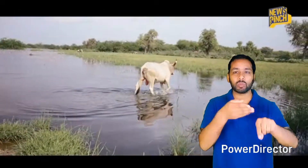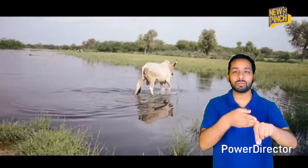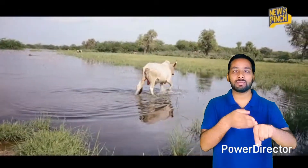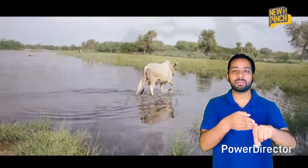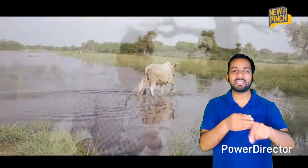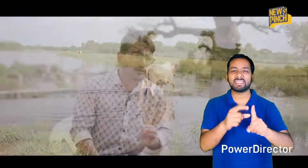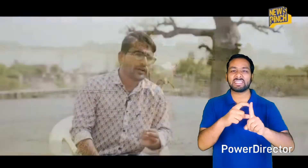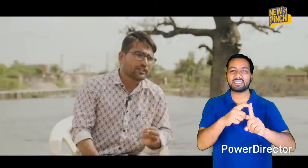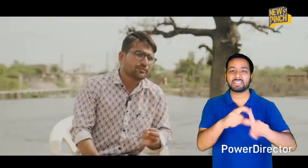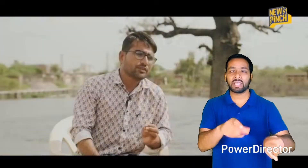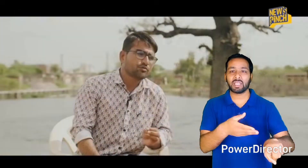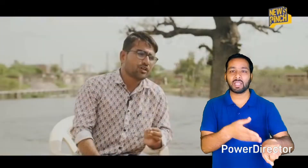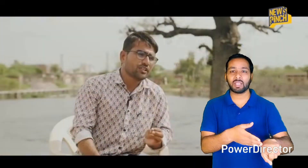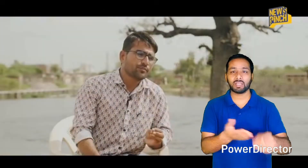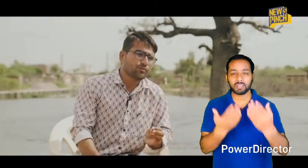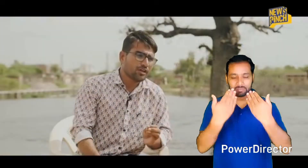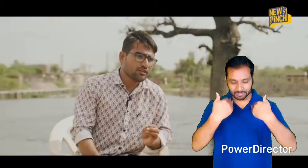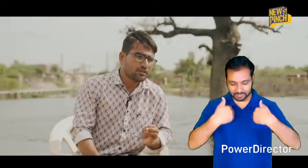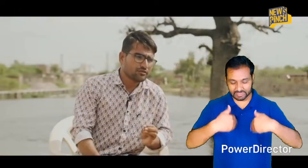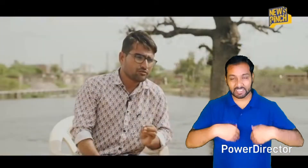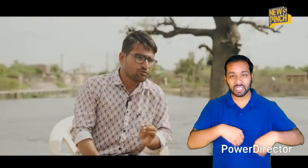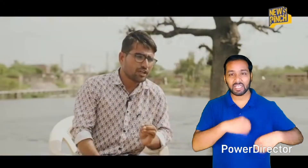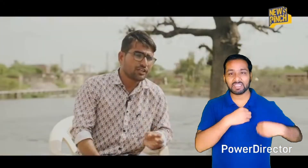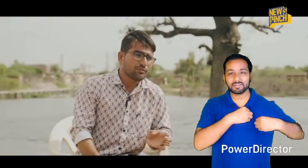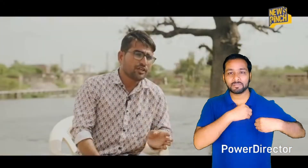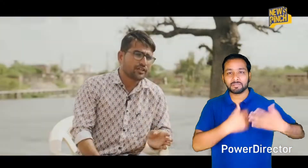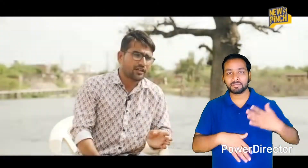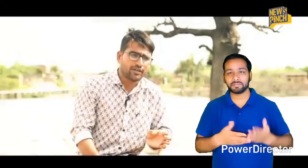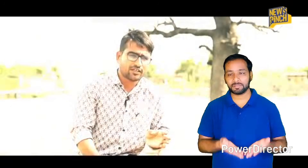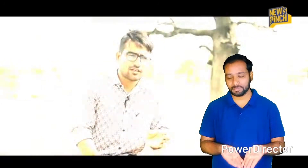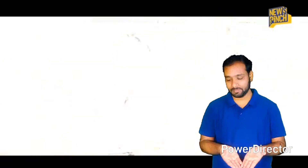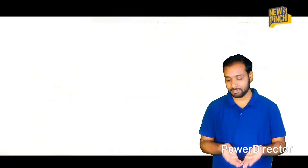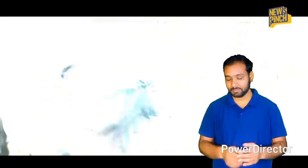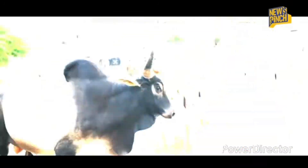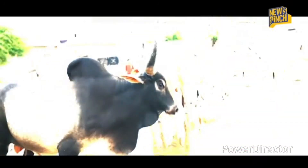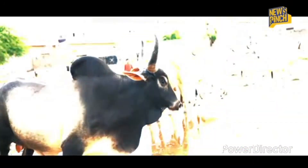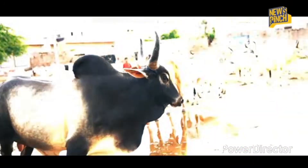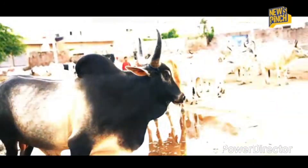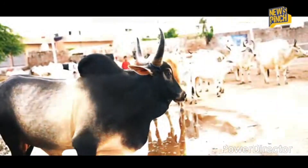आते हैं। हमारे दूध के अंदर इस पानी की बदबू आती है, पूरा दूध कंटेमिनेट है। हम